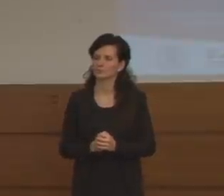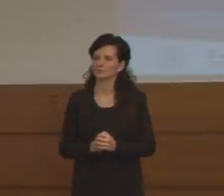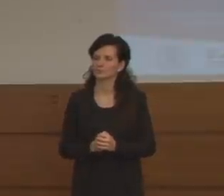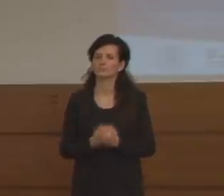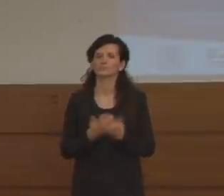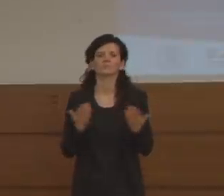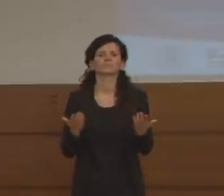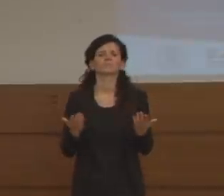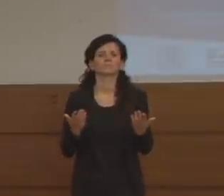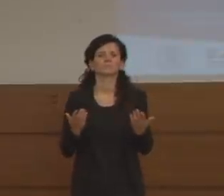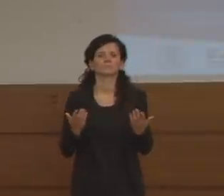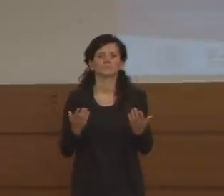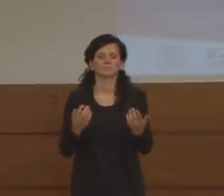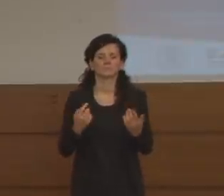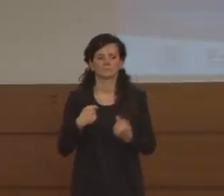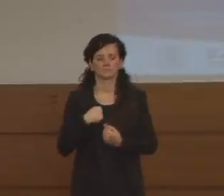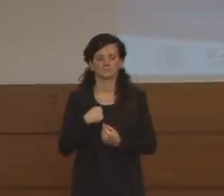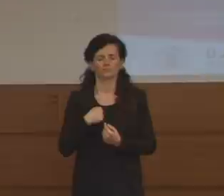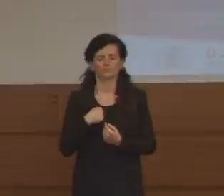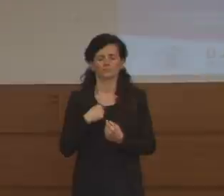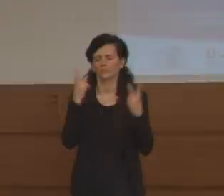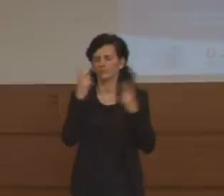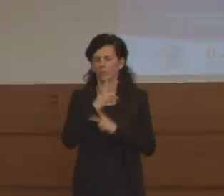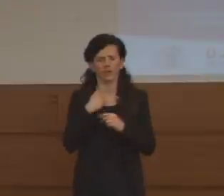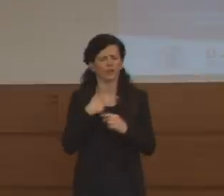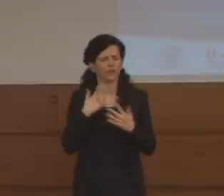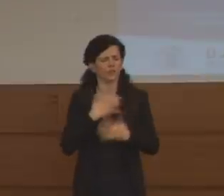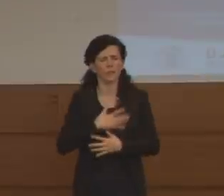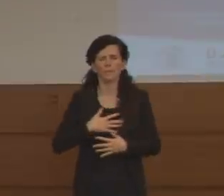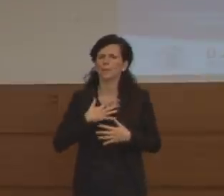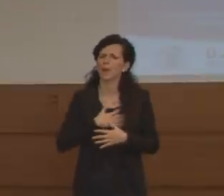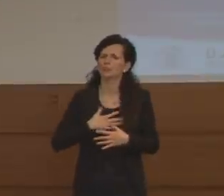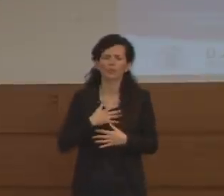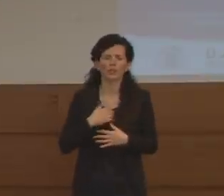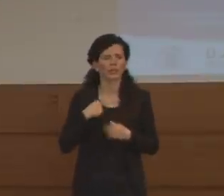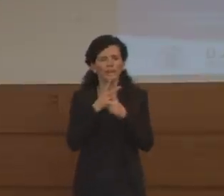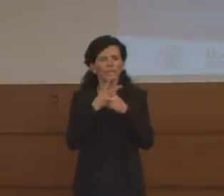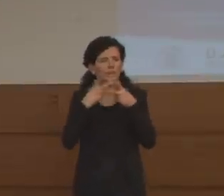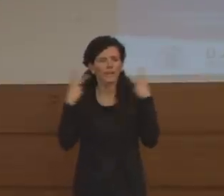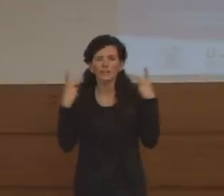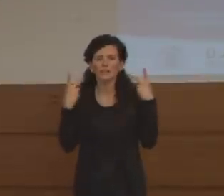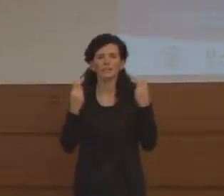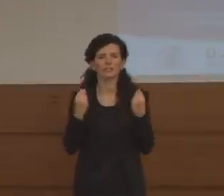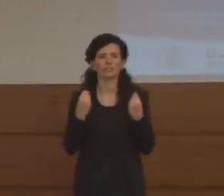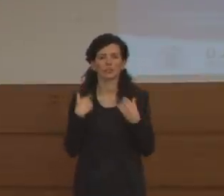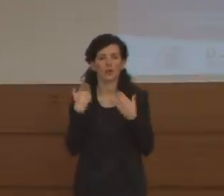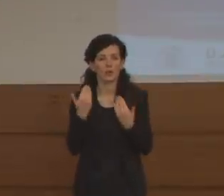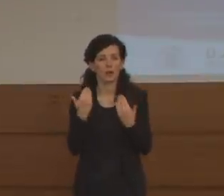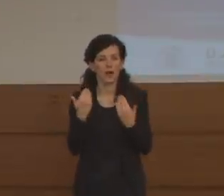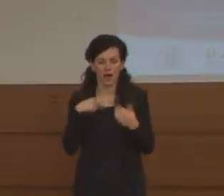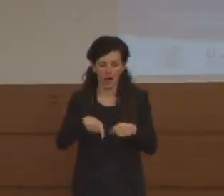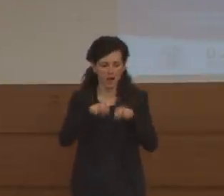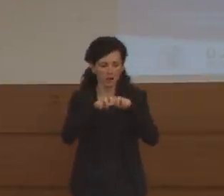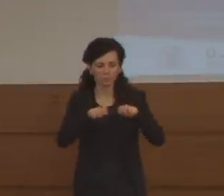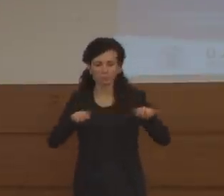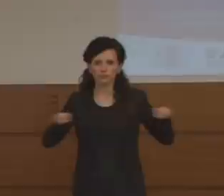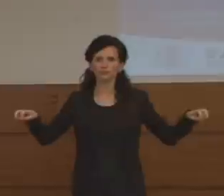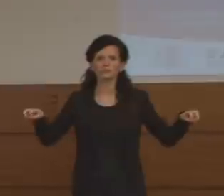e sono felicissimo di poter avere accanto a me tutti gli esperti